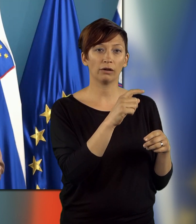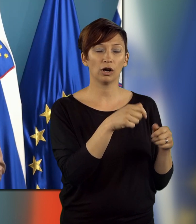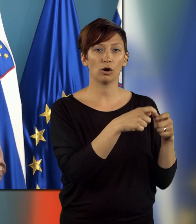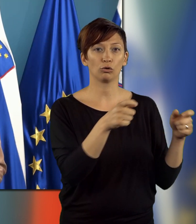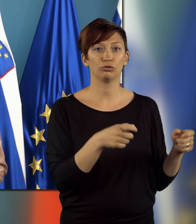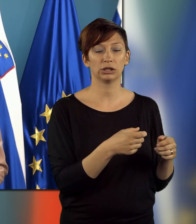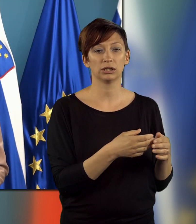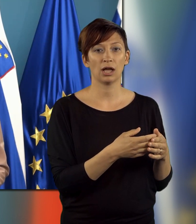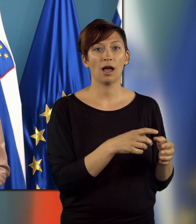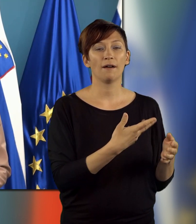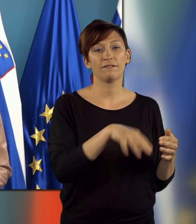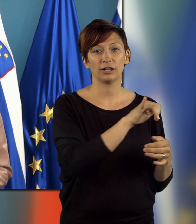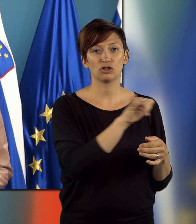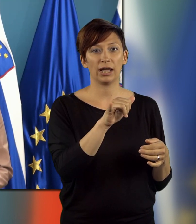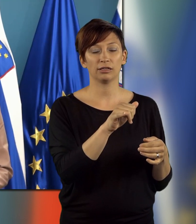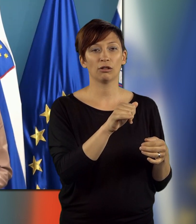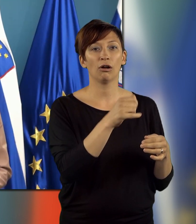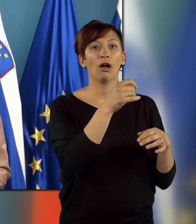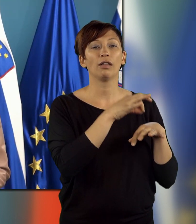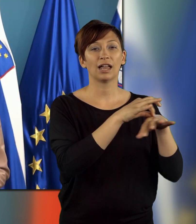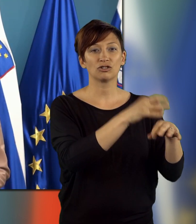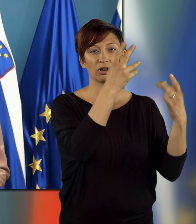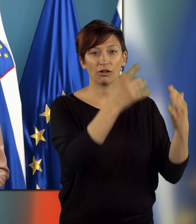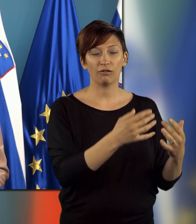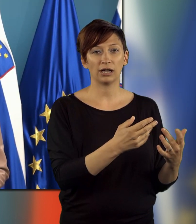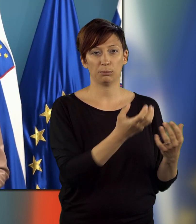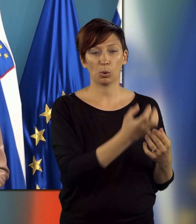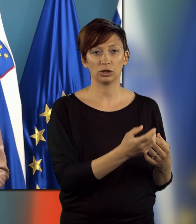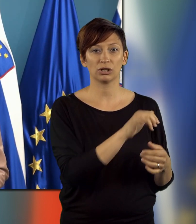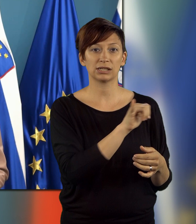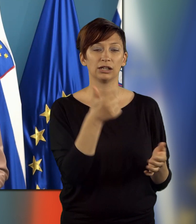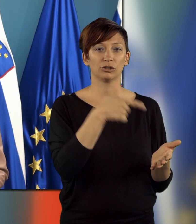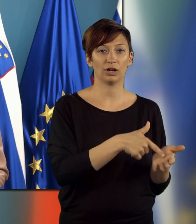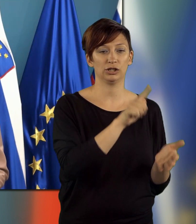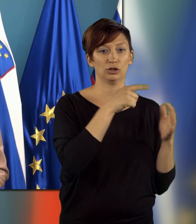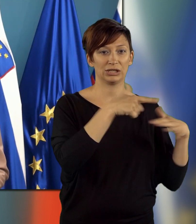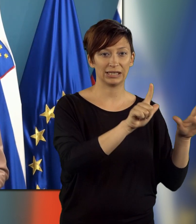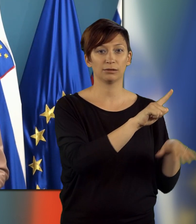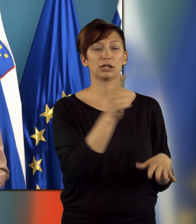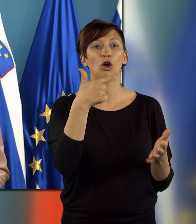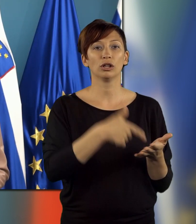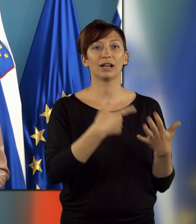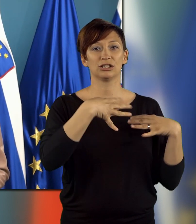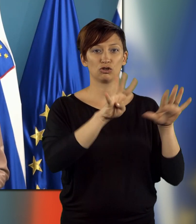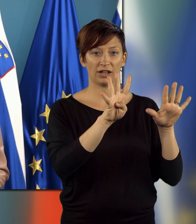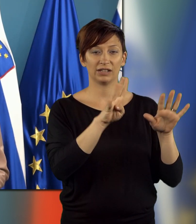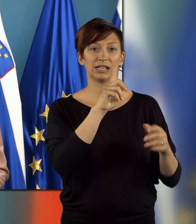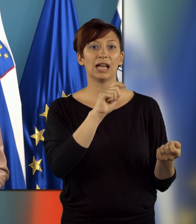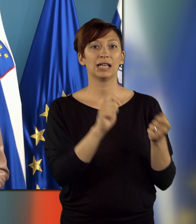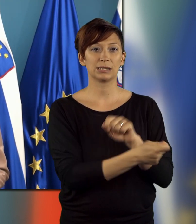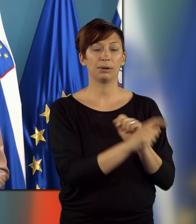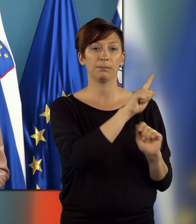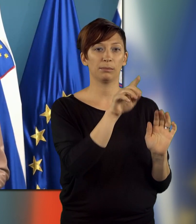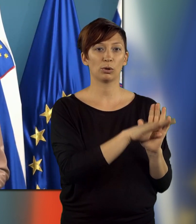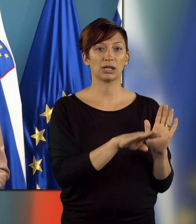za večletno načrtovanje proračunov za leto 2017 do 2019 in pa spremembo